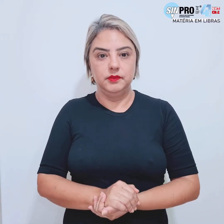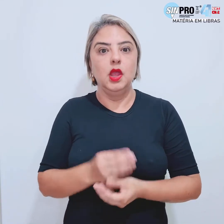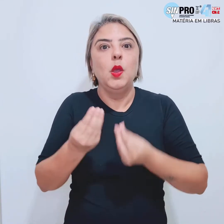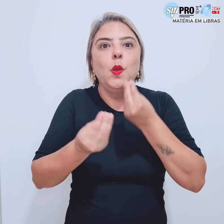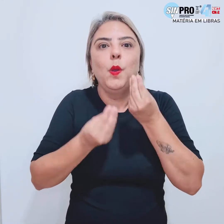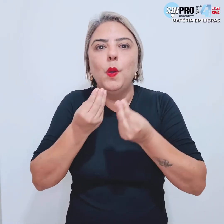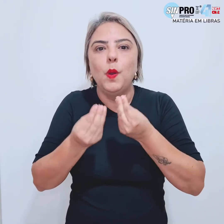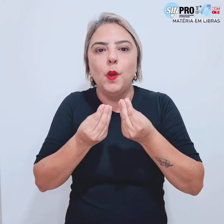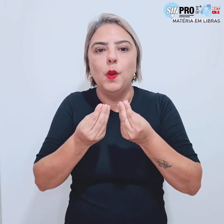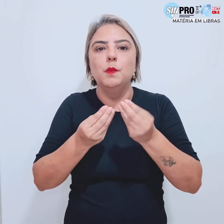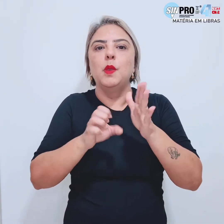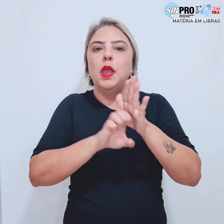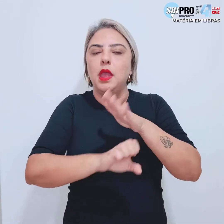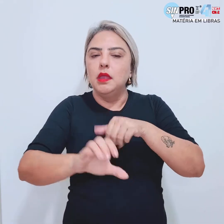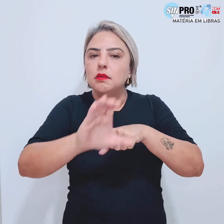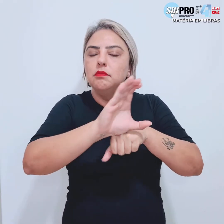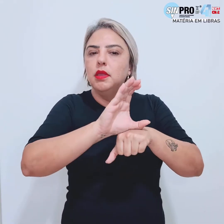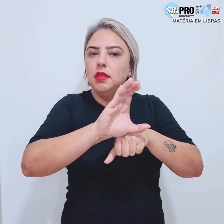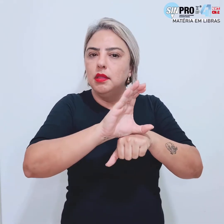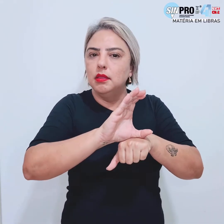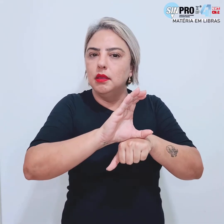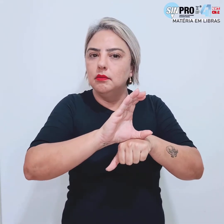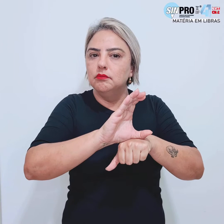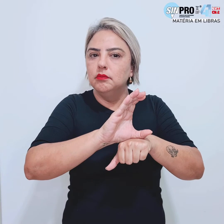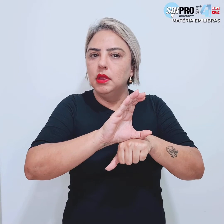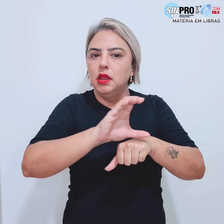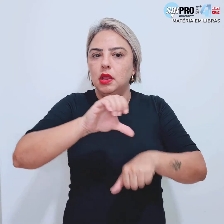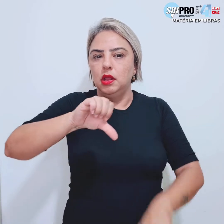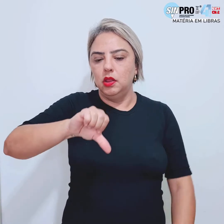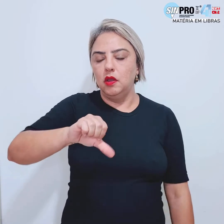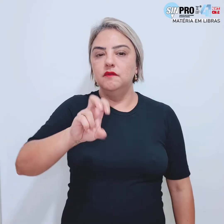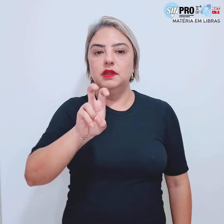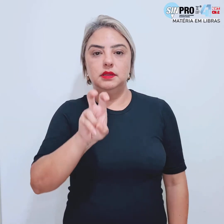como as emendas constitucionais